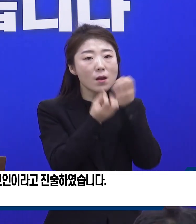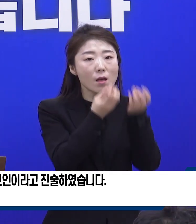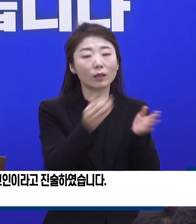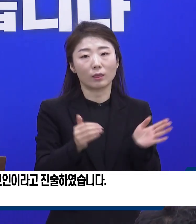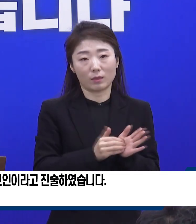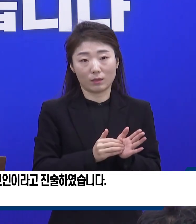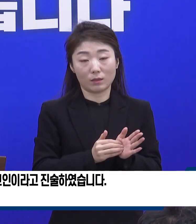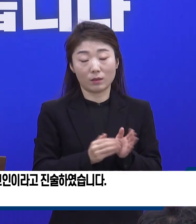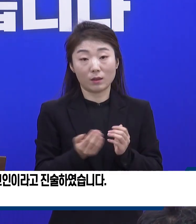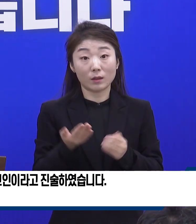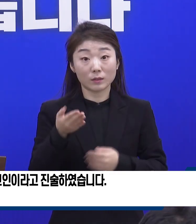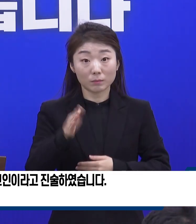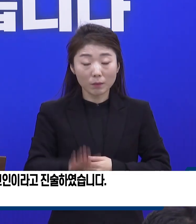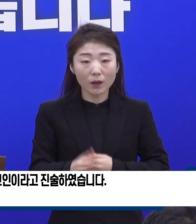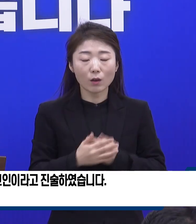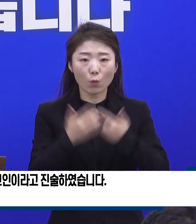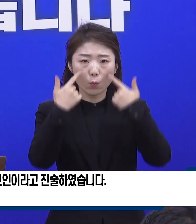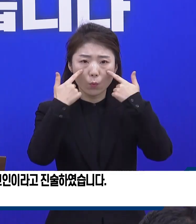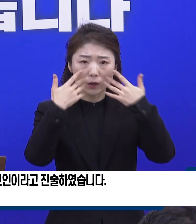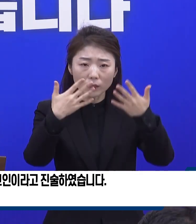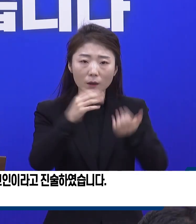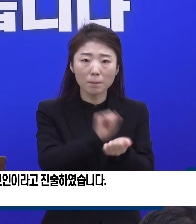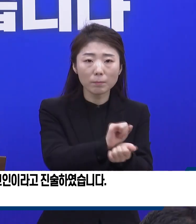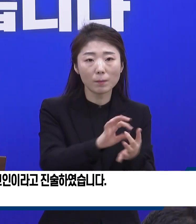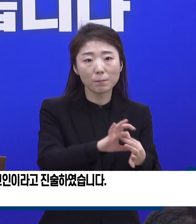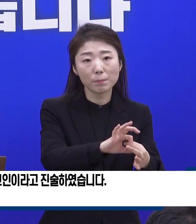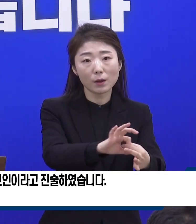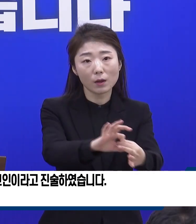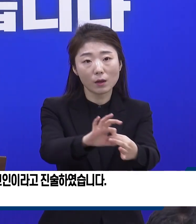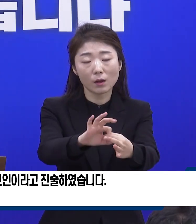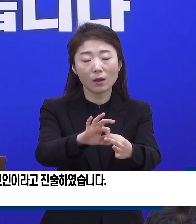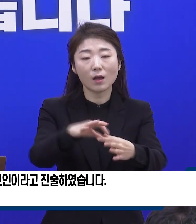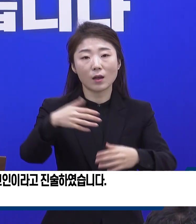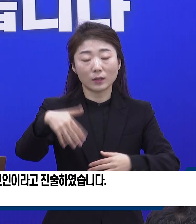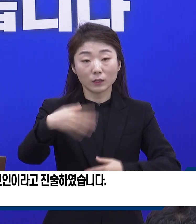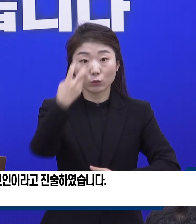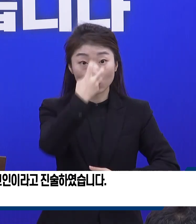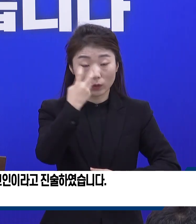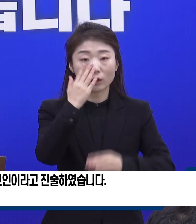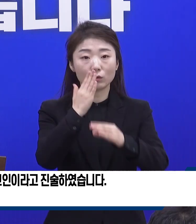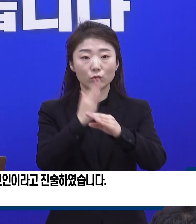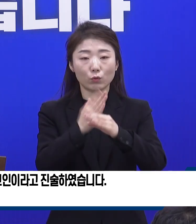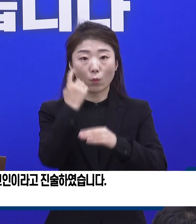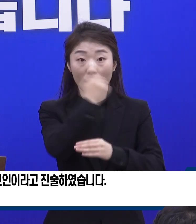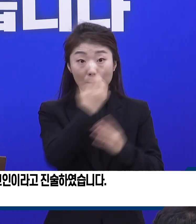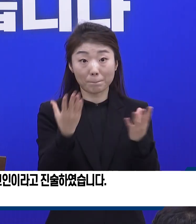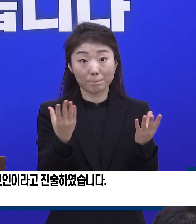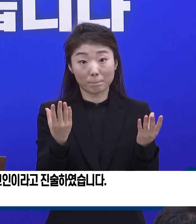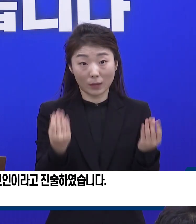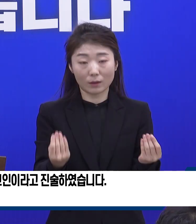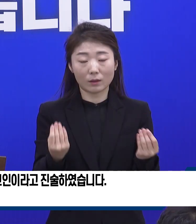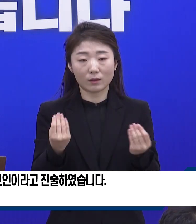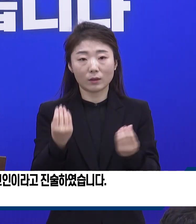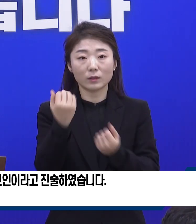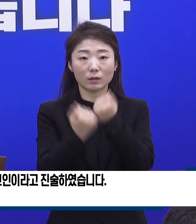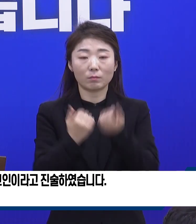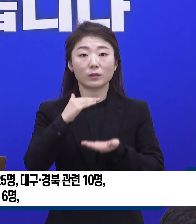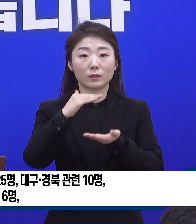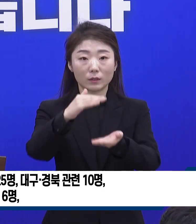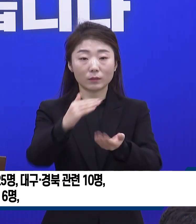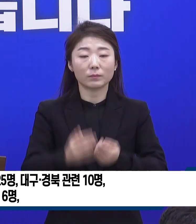했습니다. 하지만 아직까지 정확한 감염 경로는 조사 중이고 확인이 되는 대로